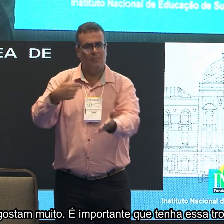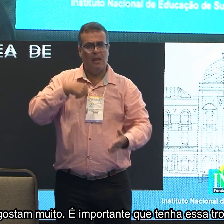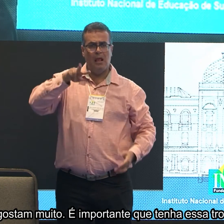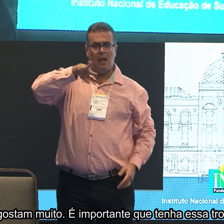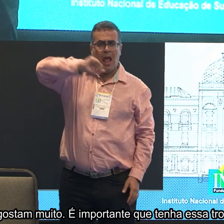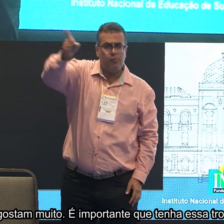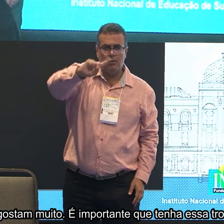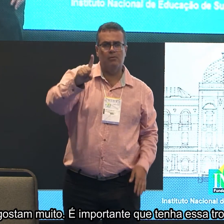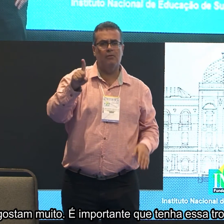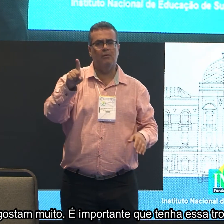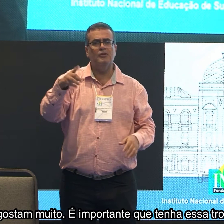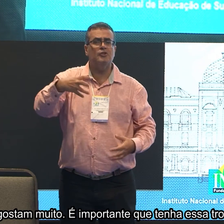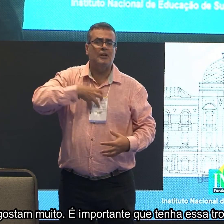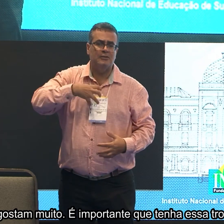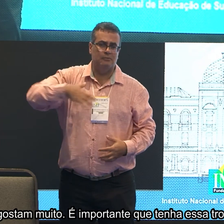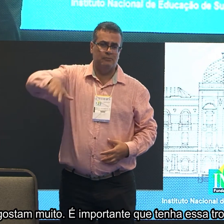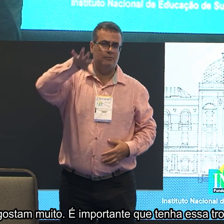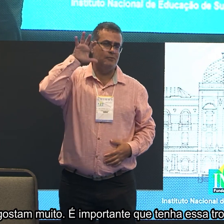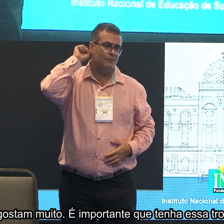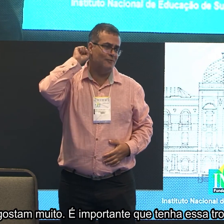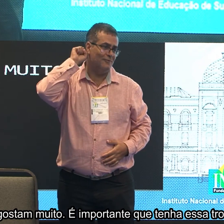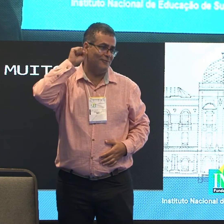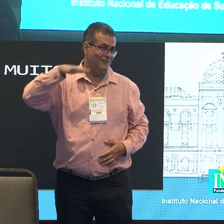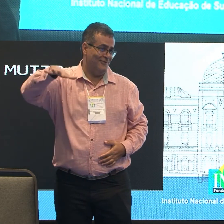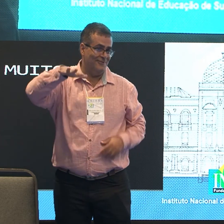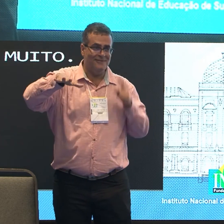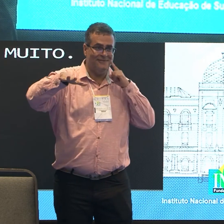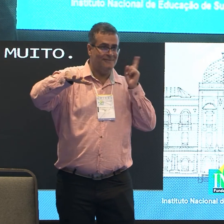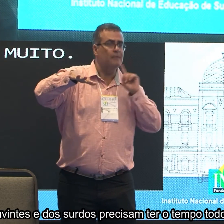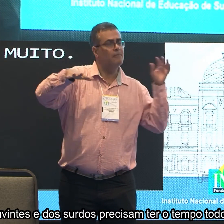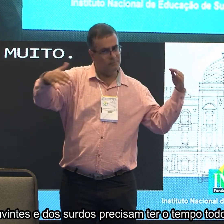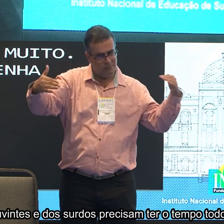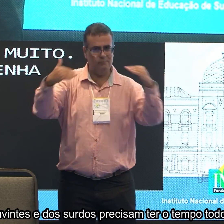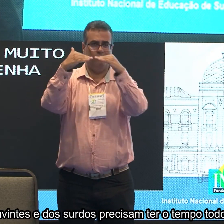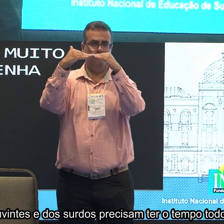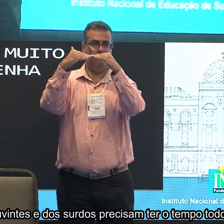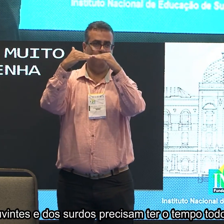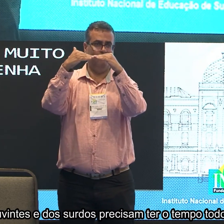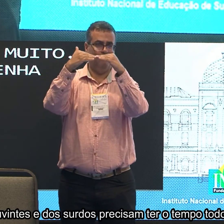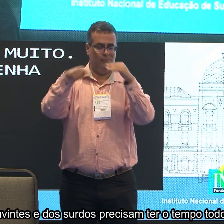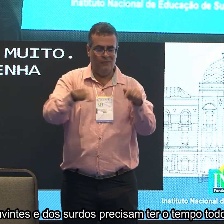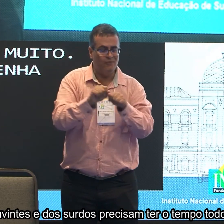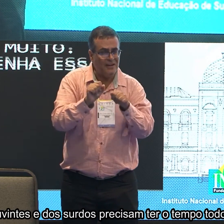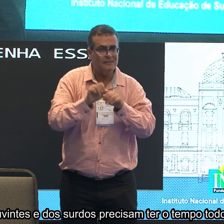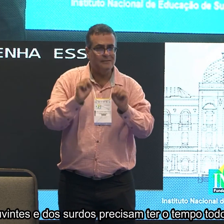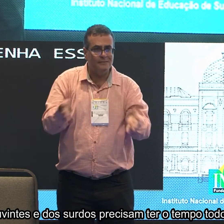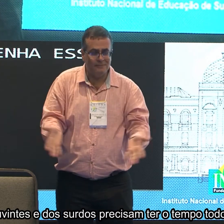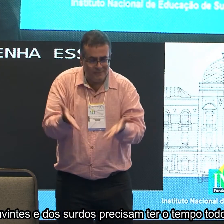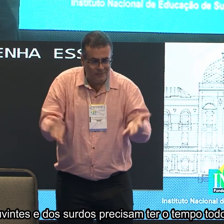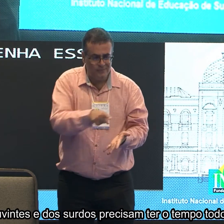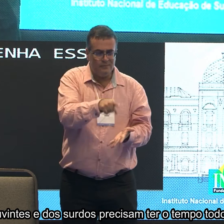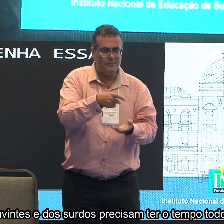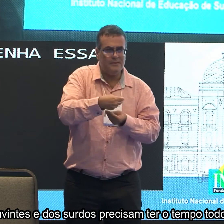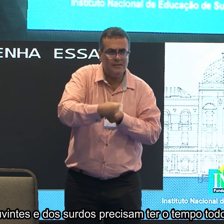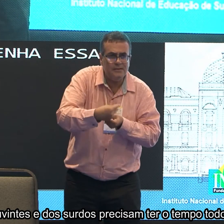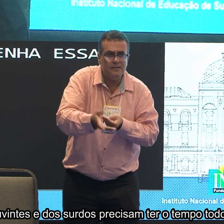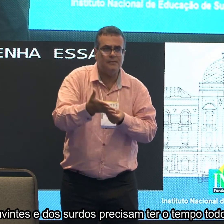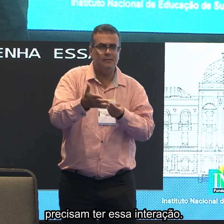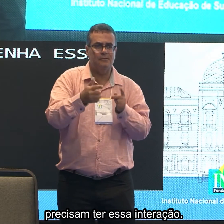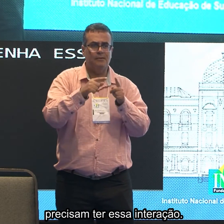É importante que tenha essa troca de cultura. A área dos ouvintes e a área dos surdos, elas precisam ter o tempo todo esse contato, precisam